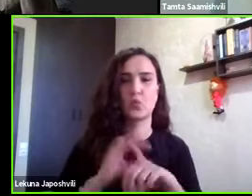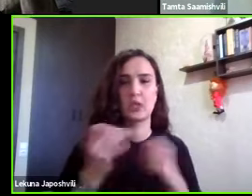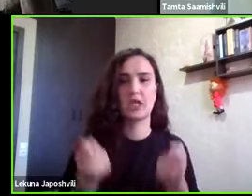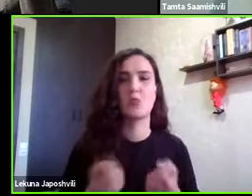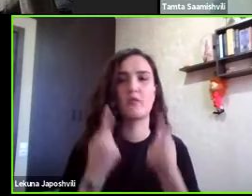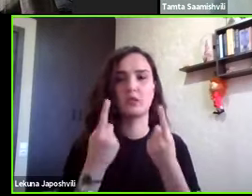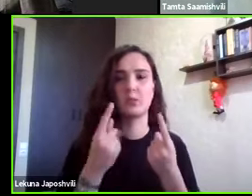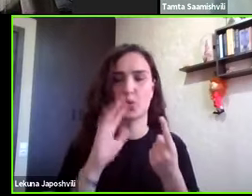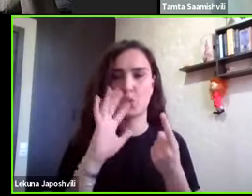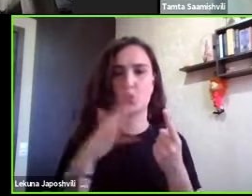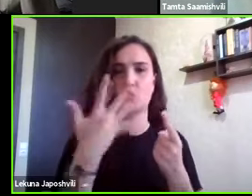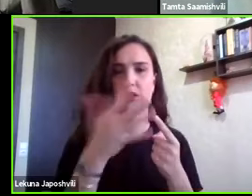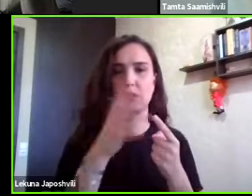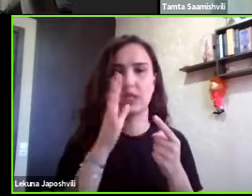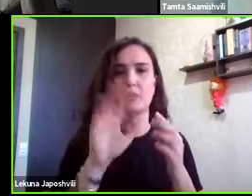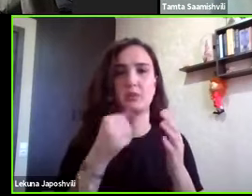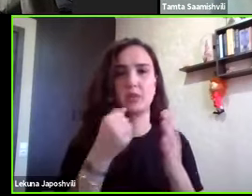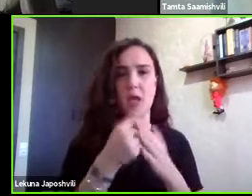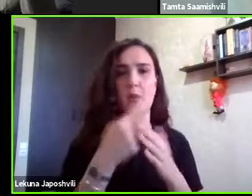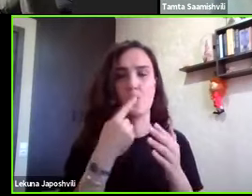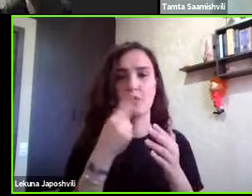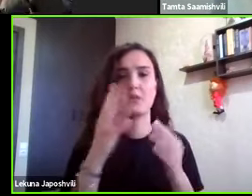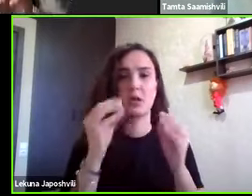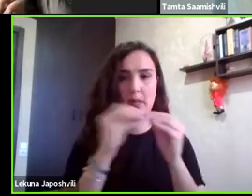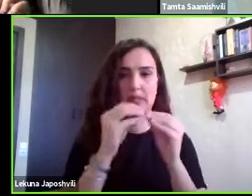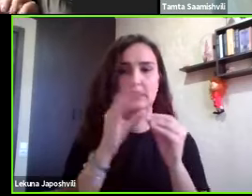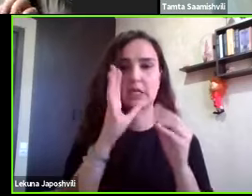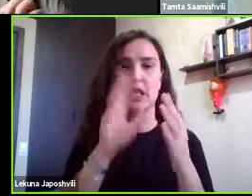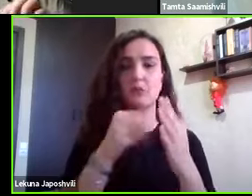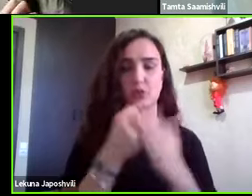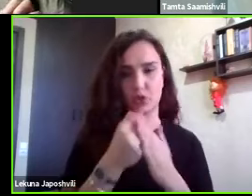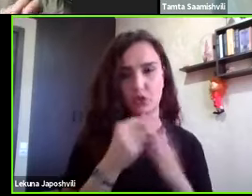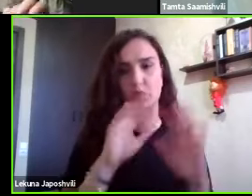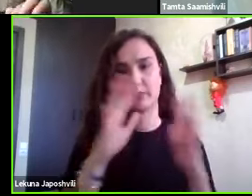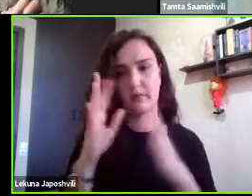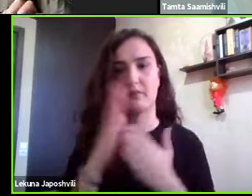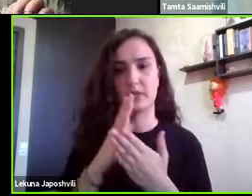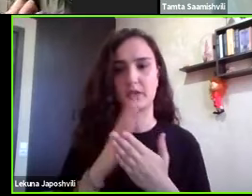დაახლოებით 5 წლამდე, ამბობენ, თუმცა 10 წლამდეც არის შემთხვევები.